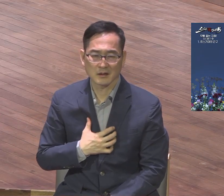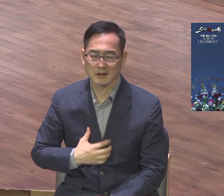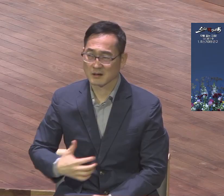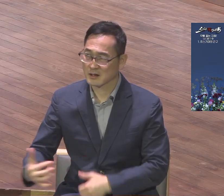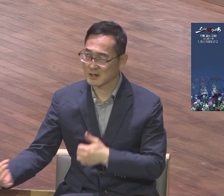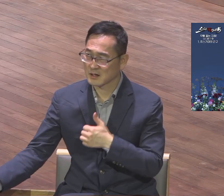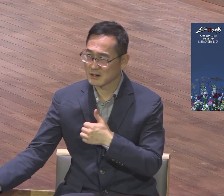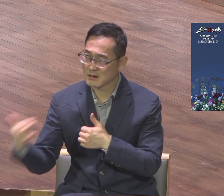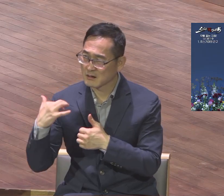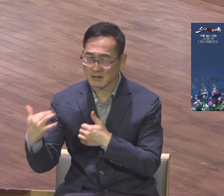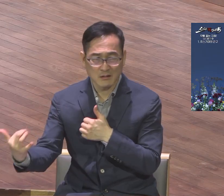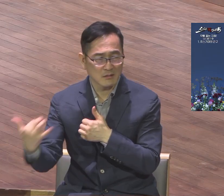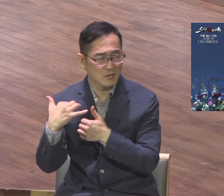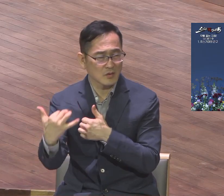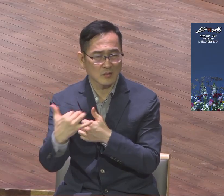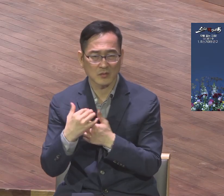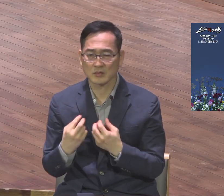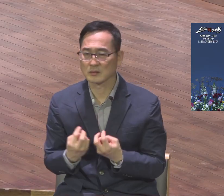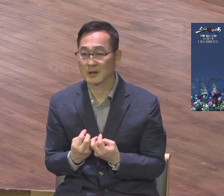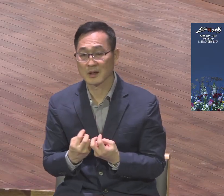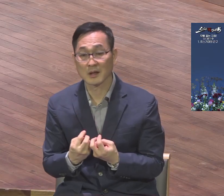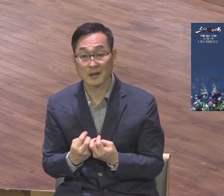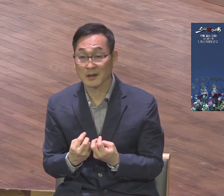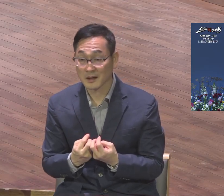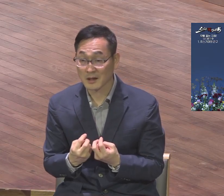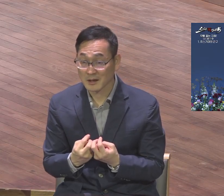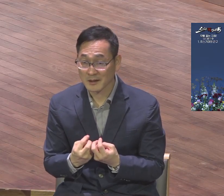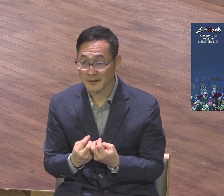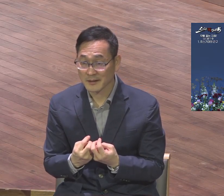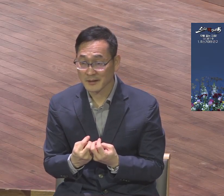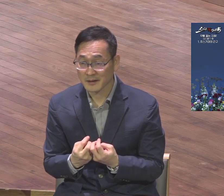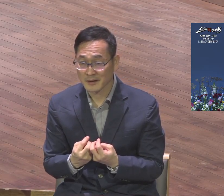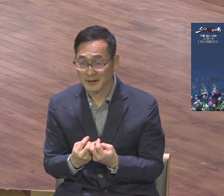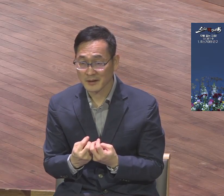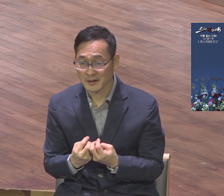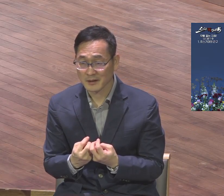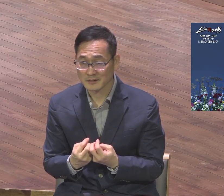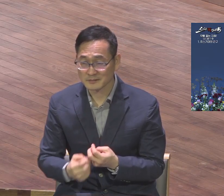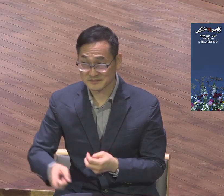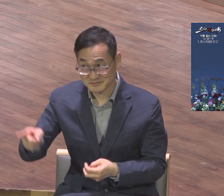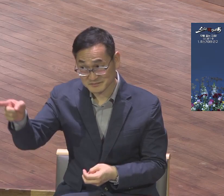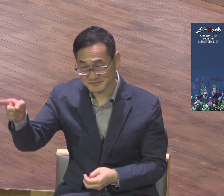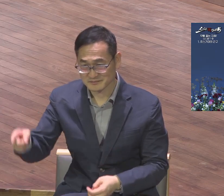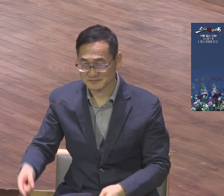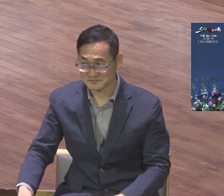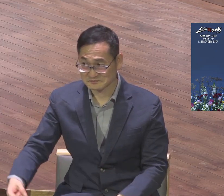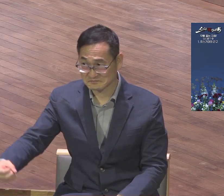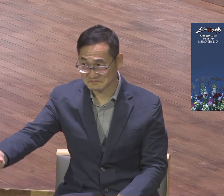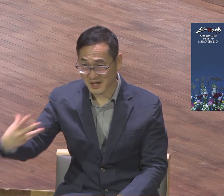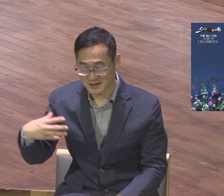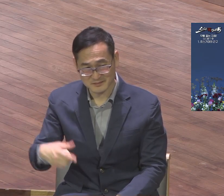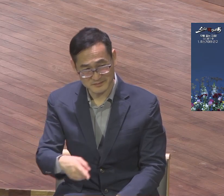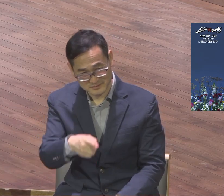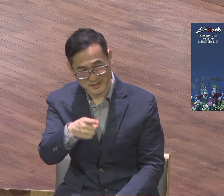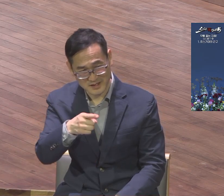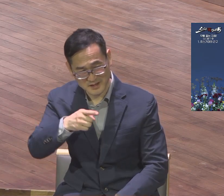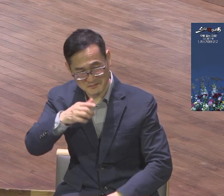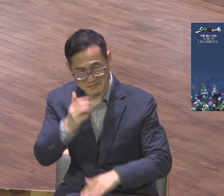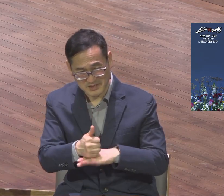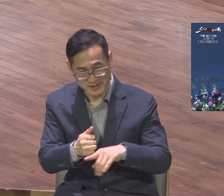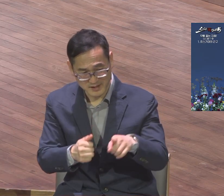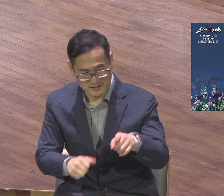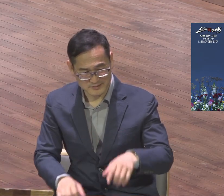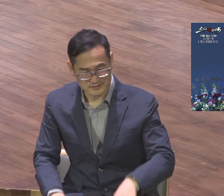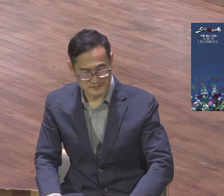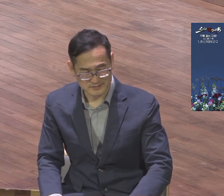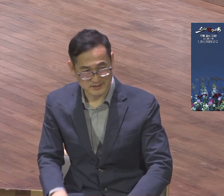도저히 뭐 방법이 없어요. 적군이 저우 통첩 보냈습니다. 저 통첩 마지막 통첩을 보낸 거